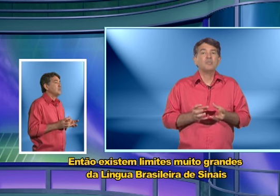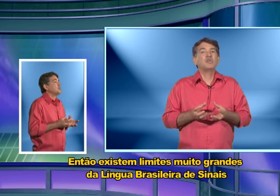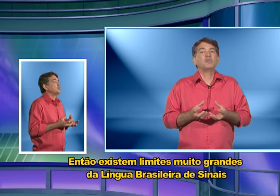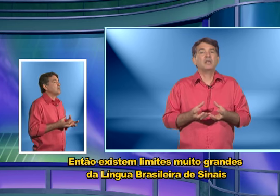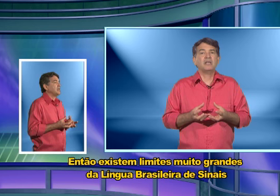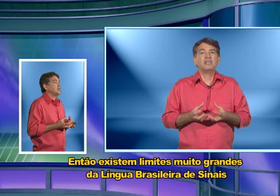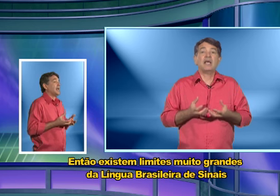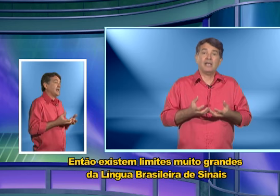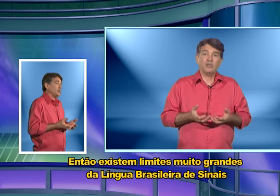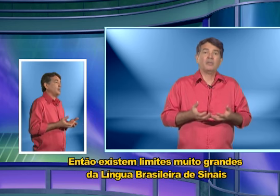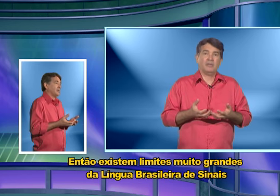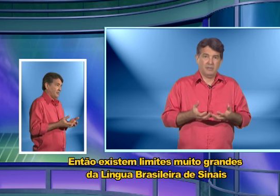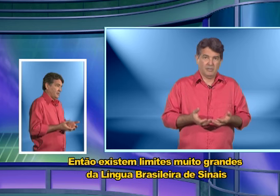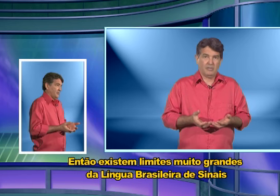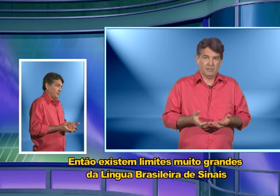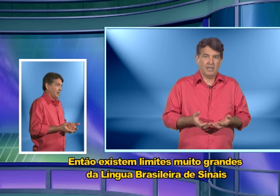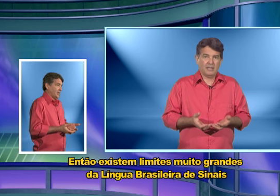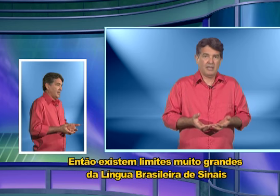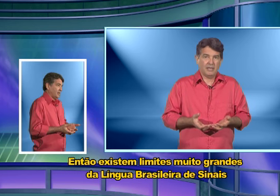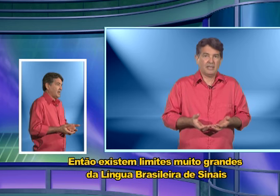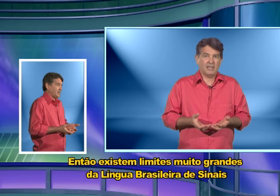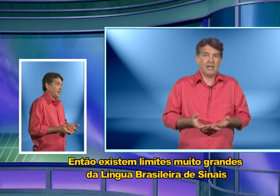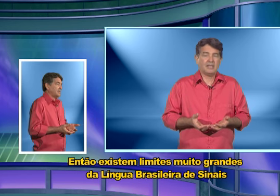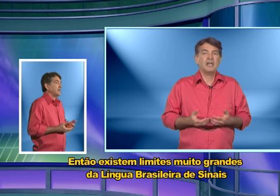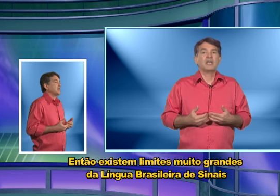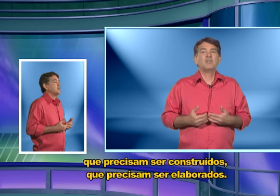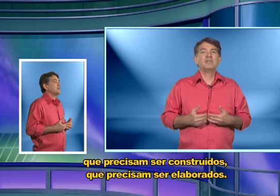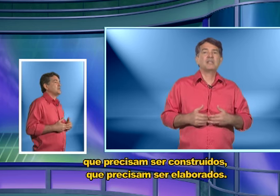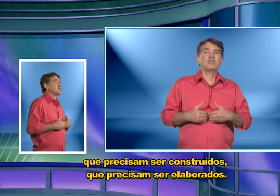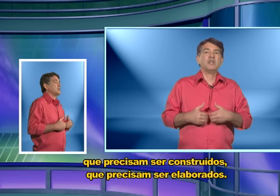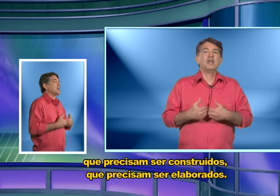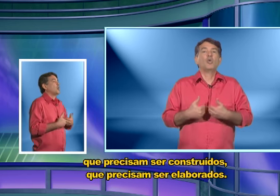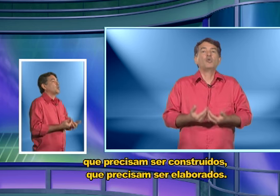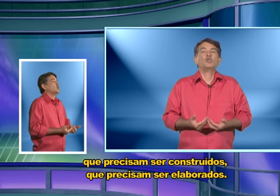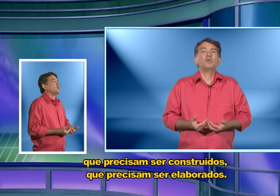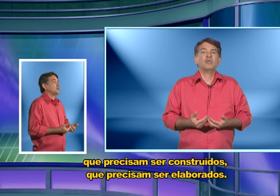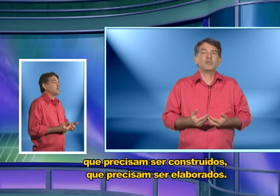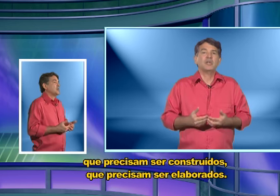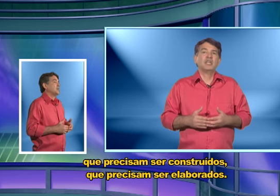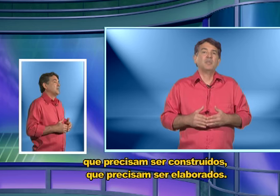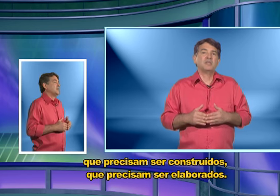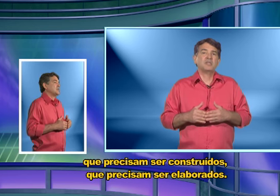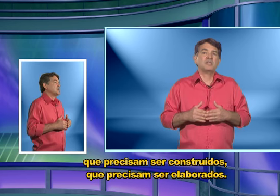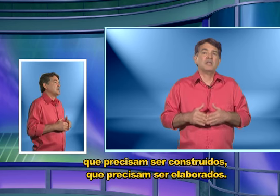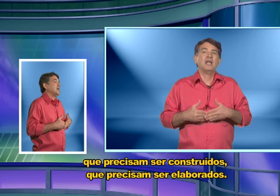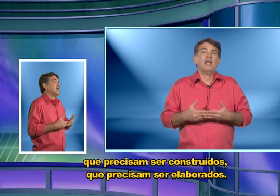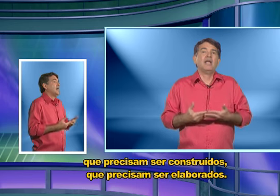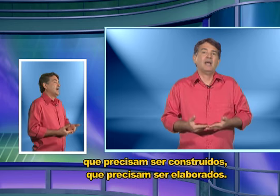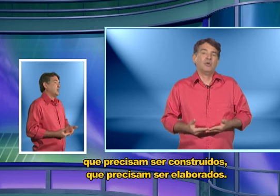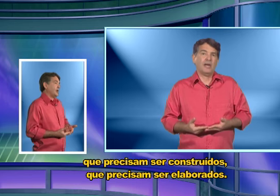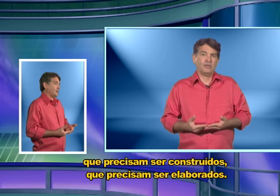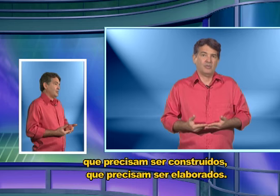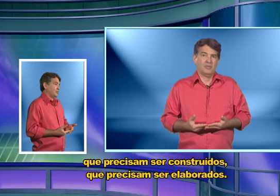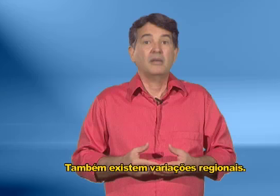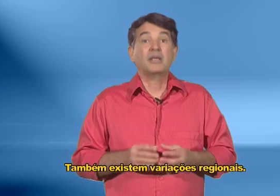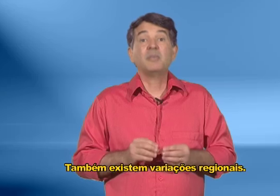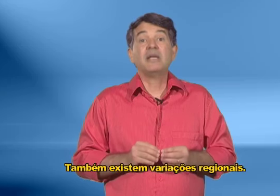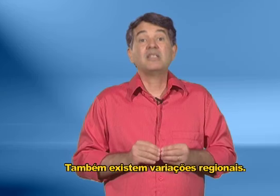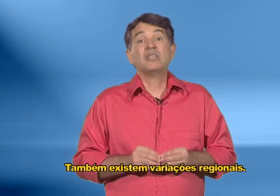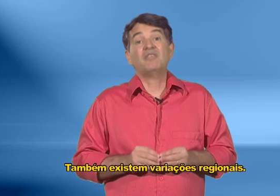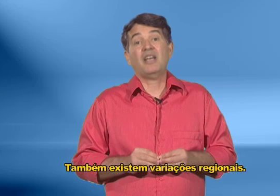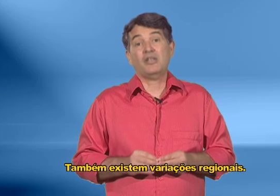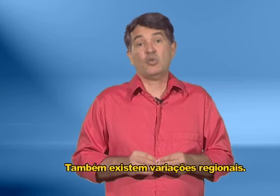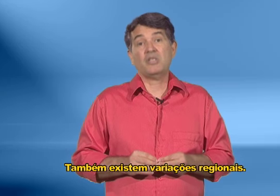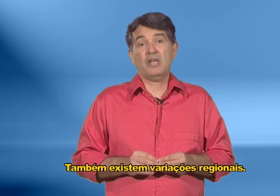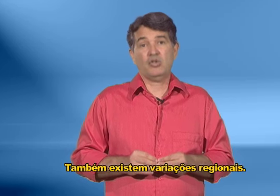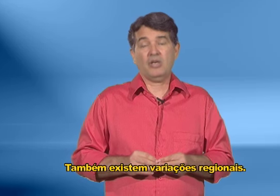limites muito grandes da língua brasileira de sinais que precisam ser construídos, que precisam ser elaborados. Também